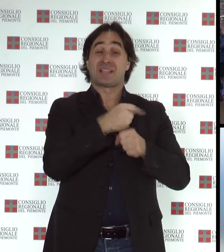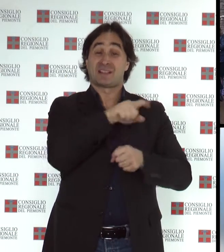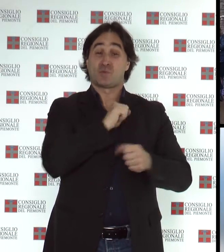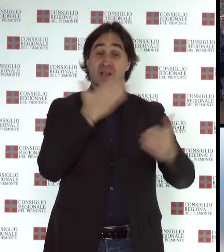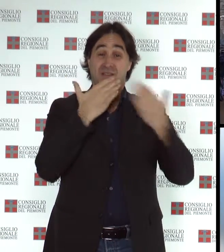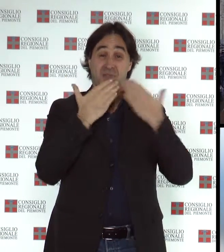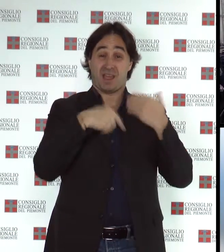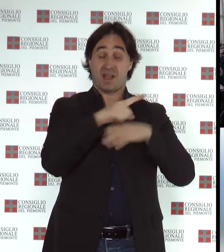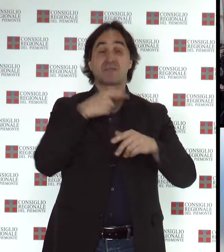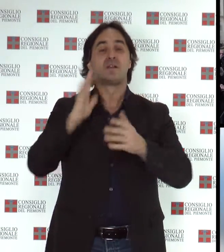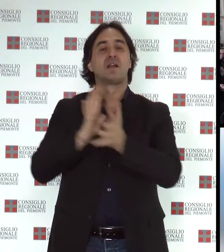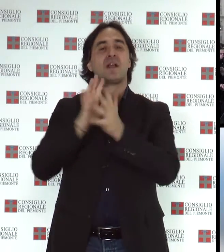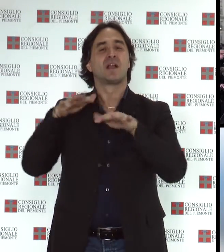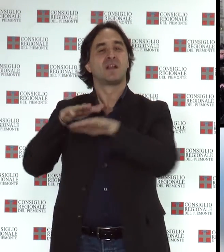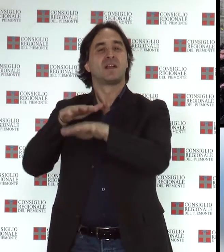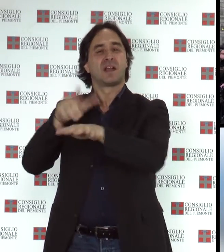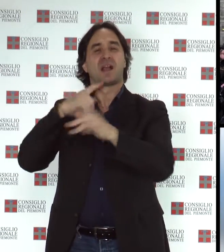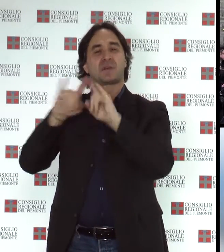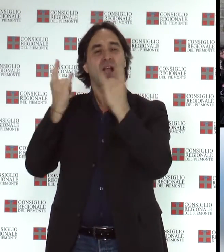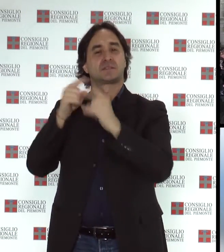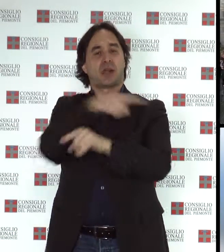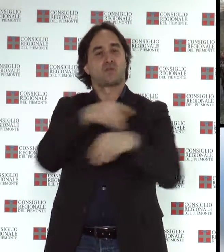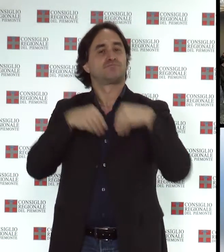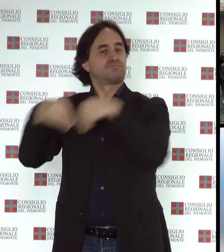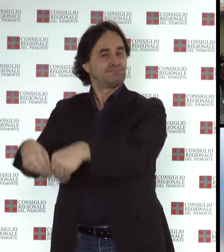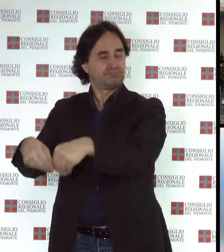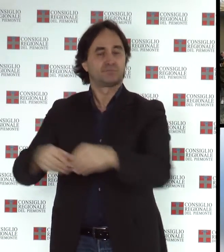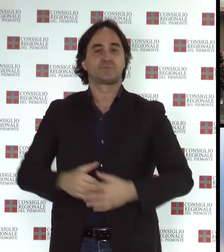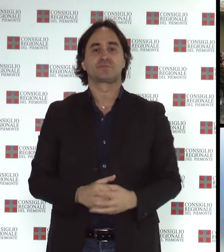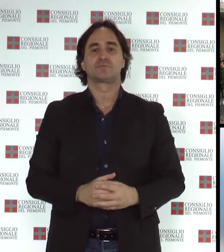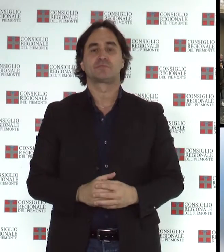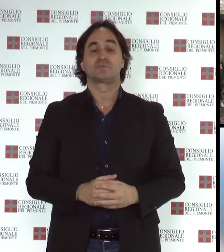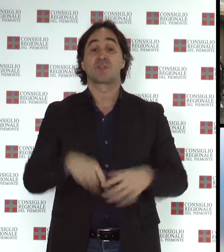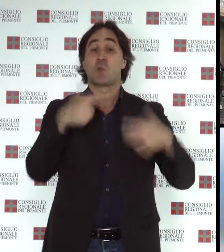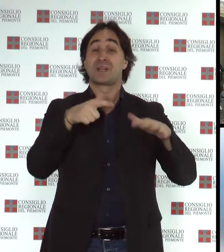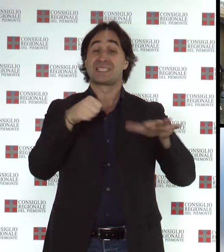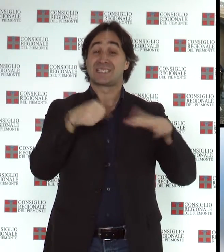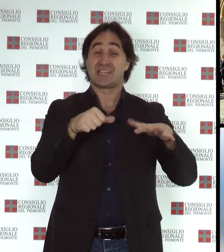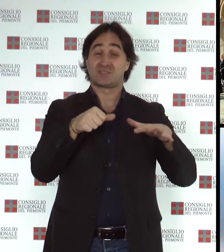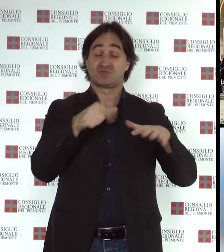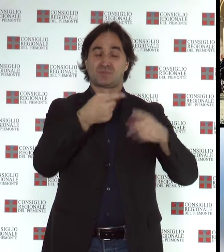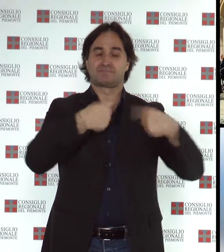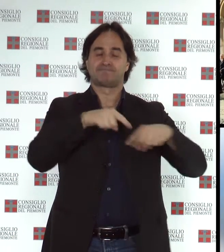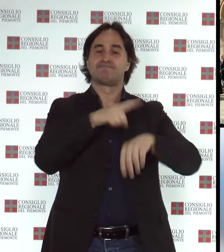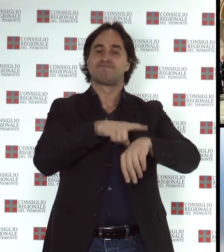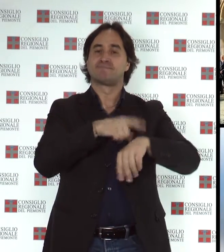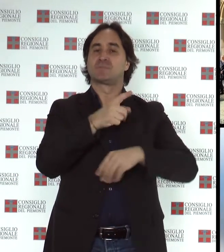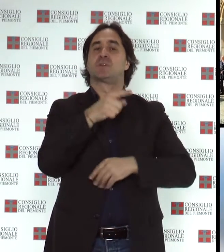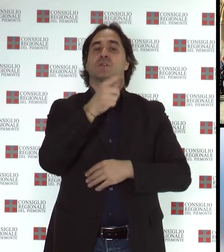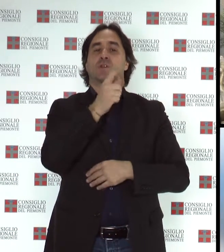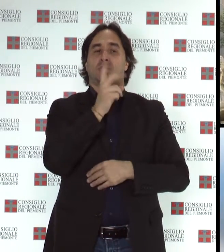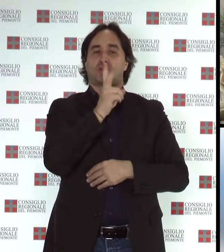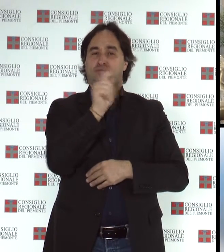alla manifestazione organizzata in Piazza Castello a Torino. Lunedì 16 tutto il Consiglio alle ore 12 ha osservato un minuto di silenzio